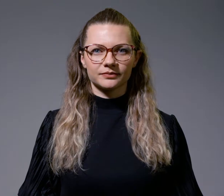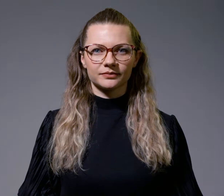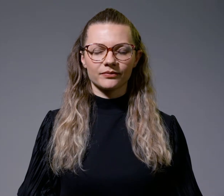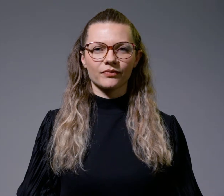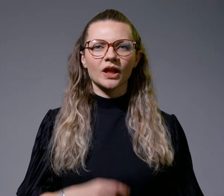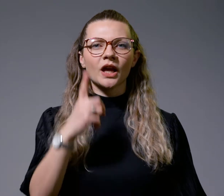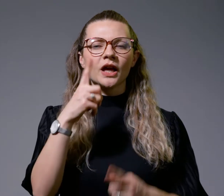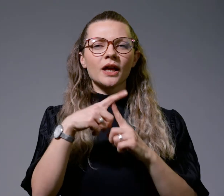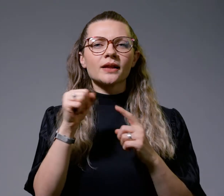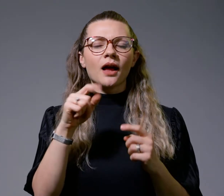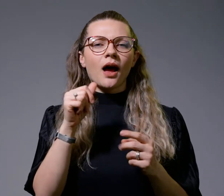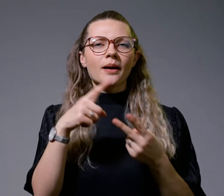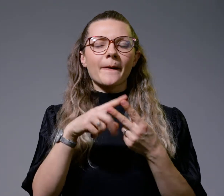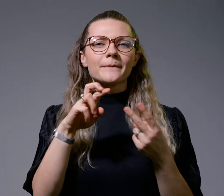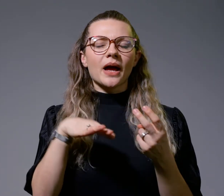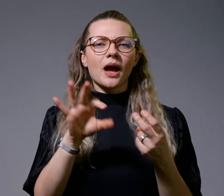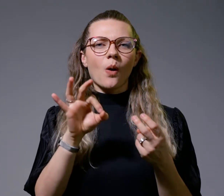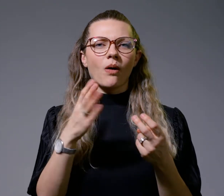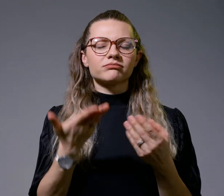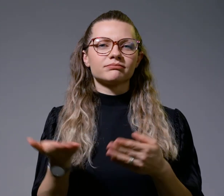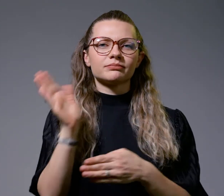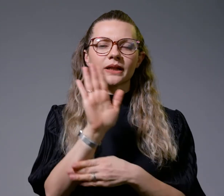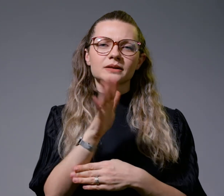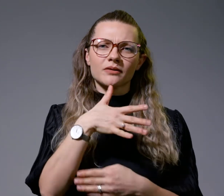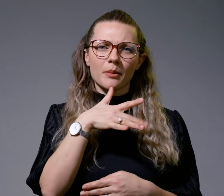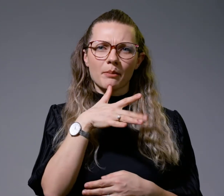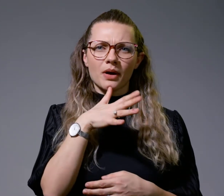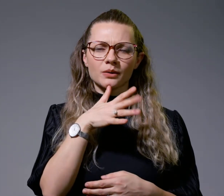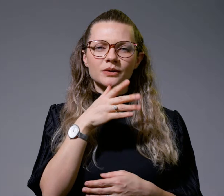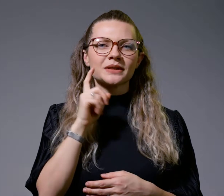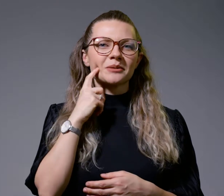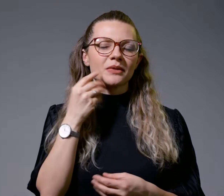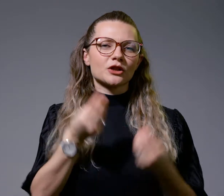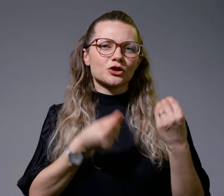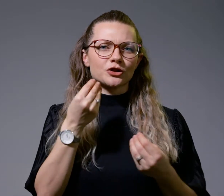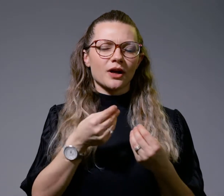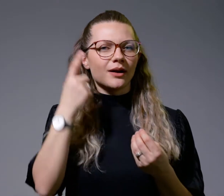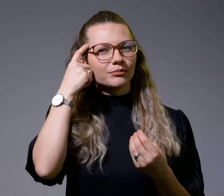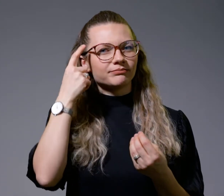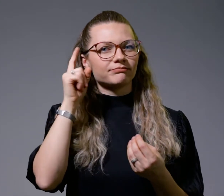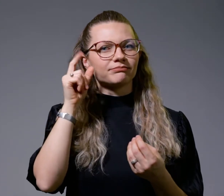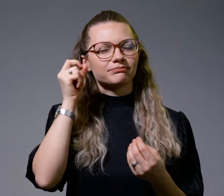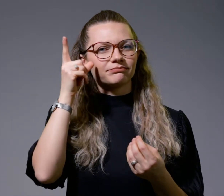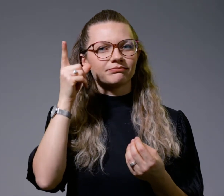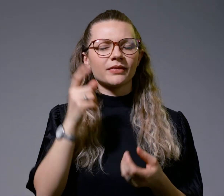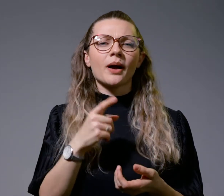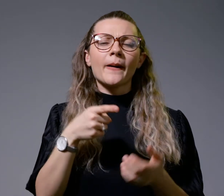Итар Пејо, представник на македонската шеговина мудрост. Итар Пејо